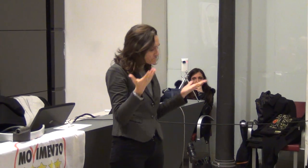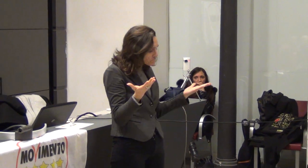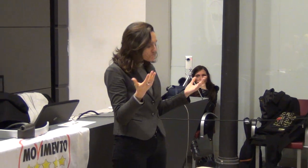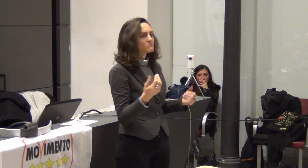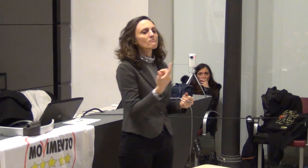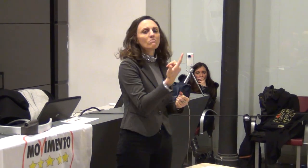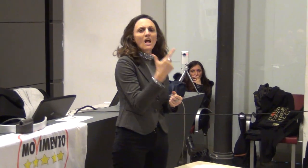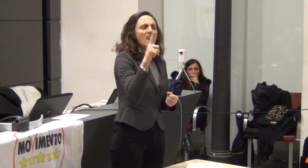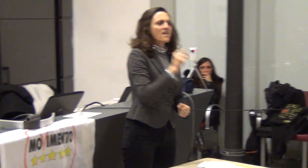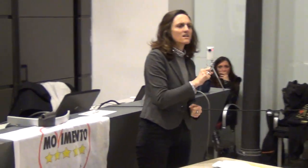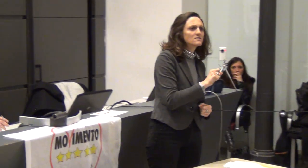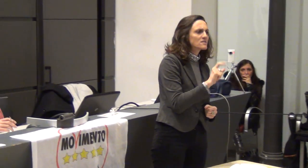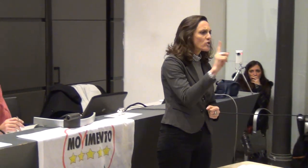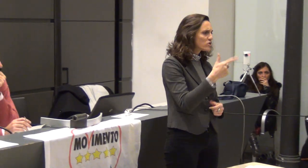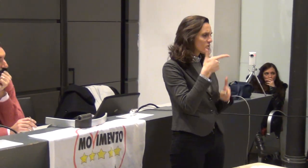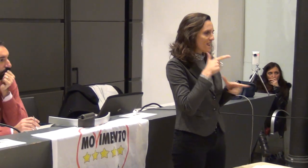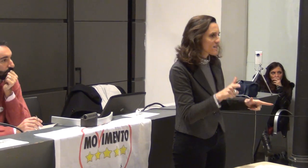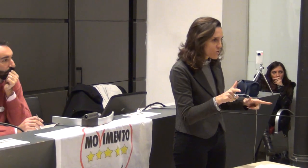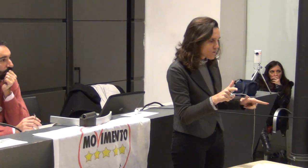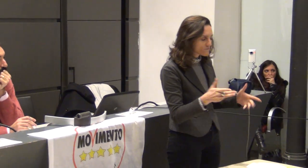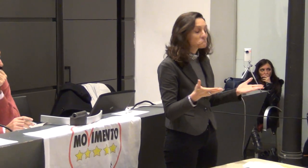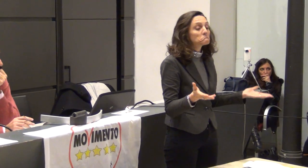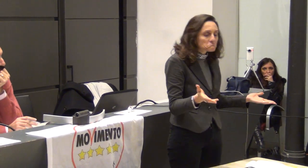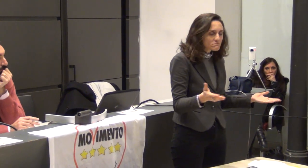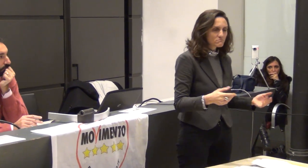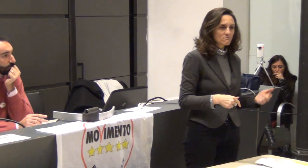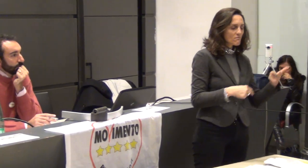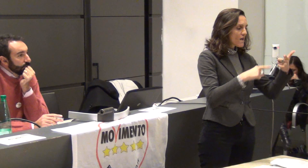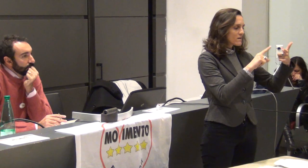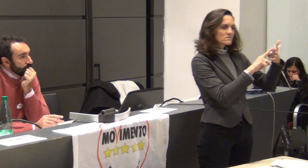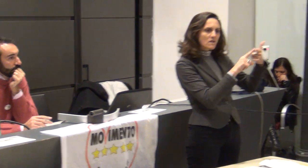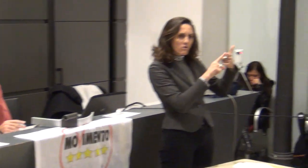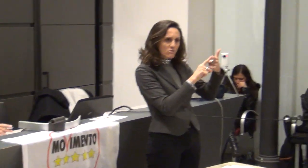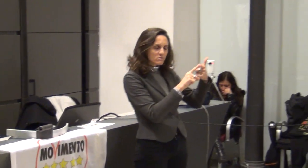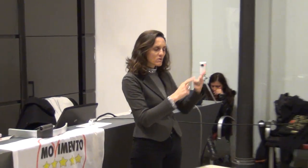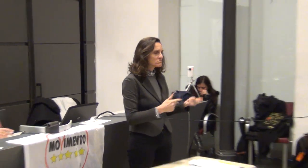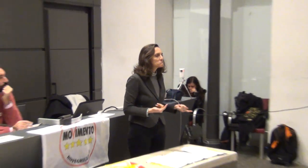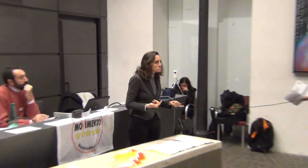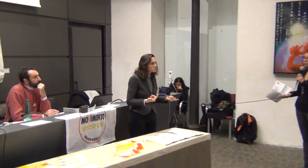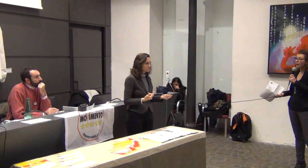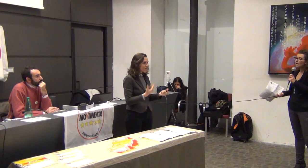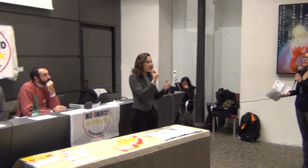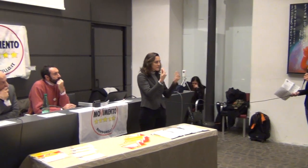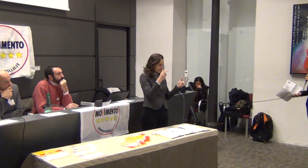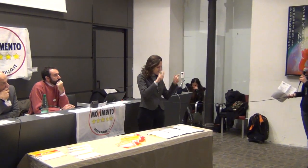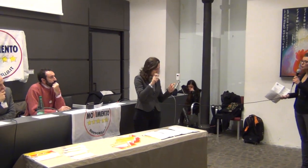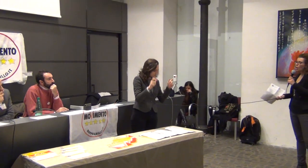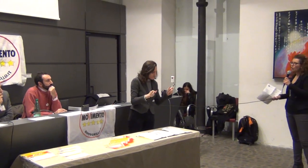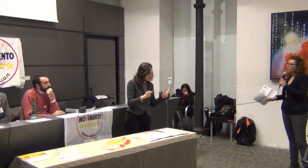pensano che comunque la lingua dei segni italiana non è una lingua, una vera e propria lingua. In secondo luogo